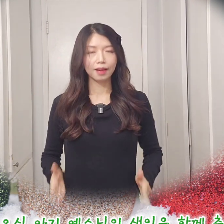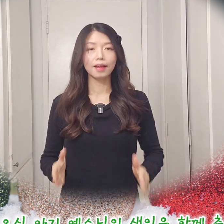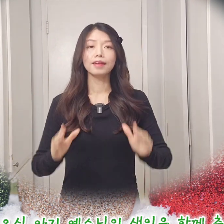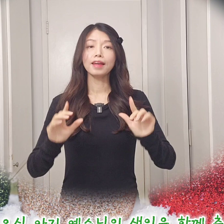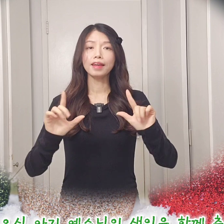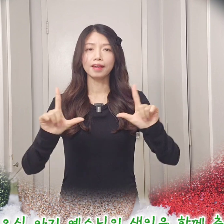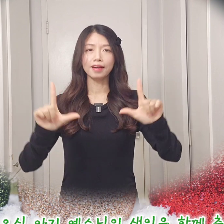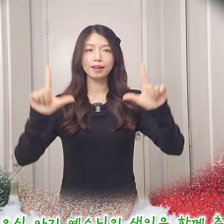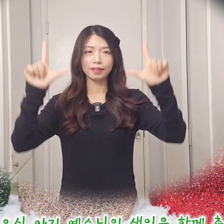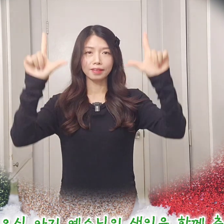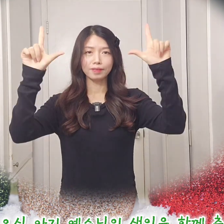생일을